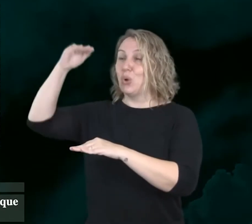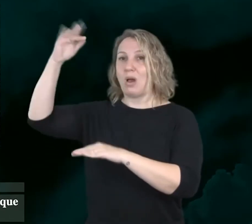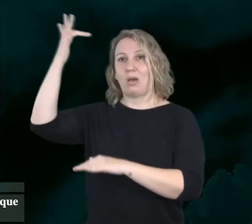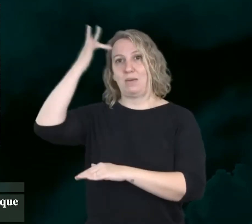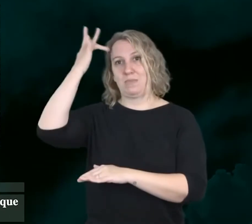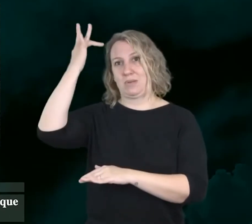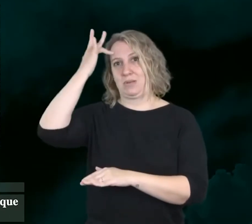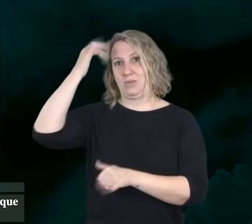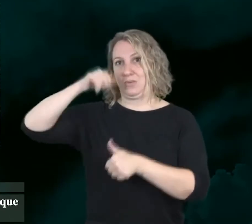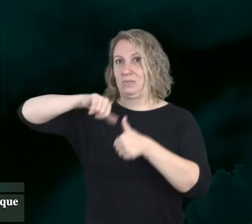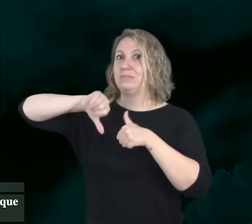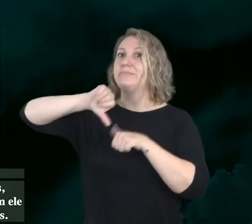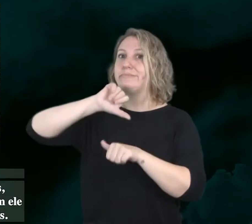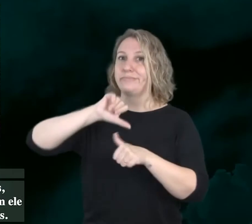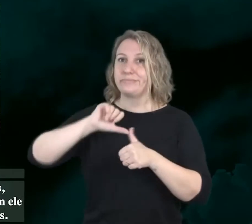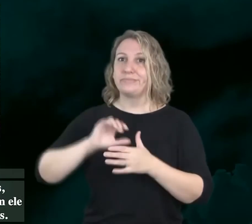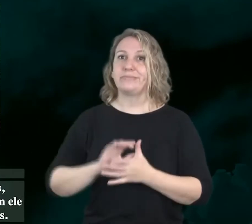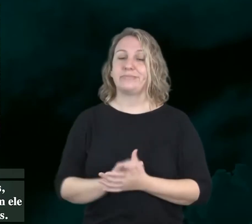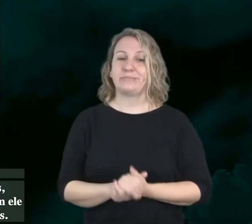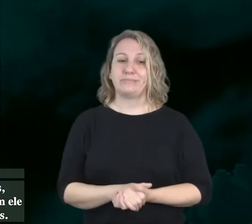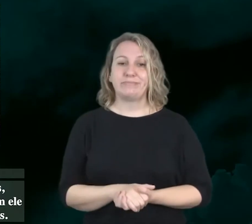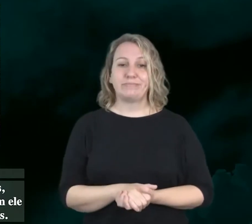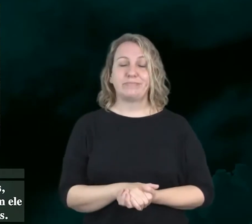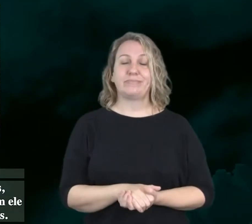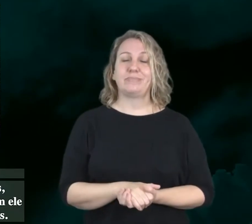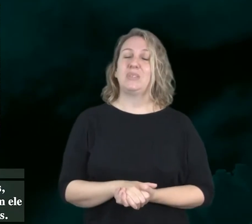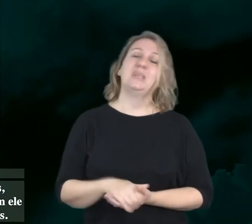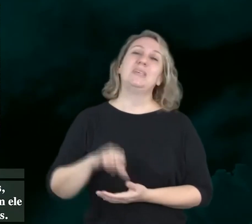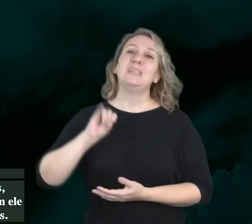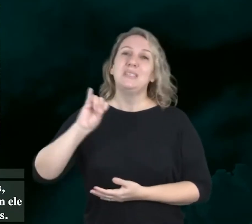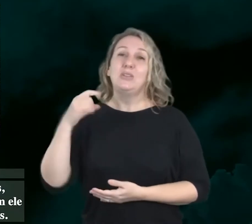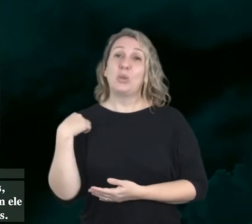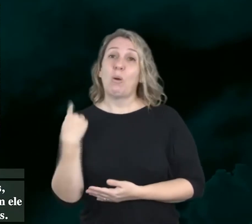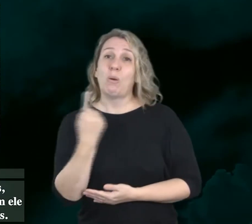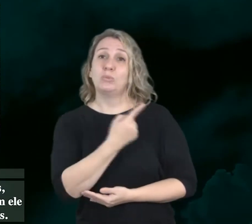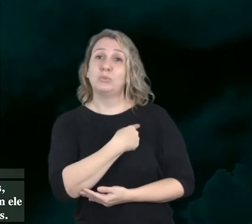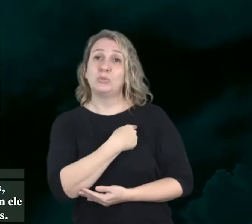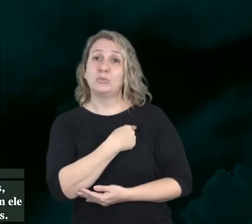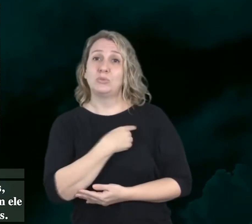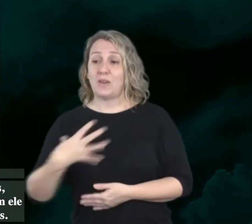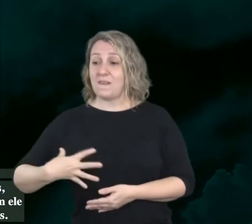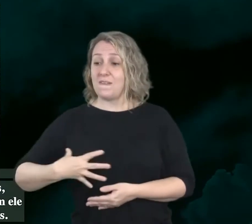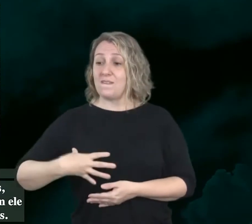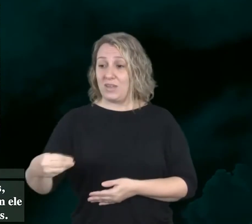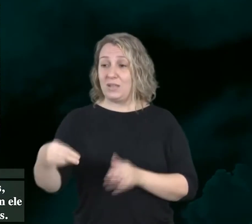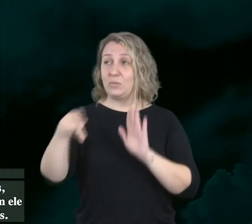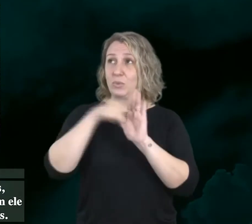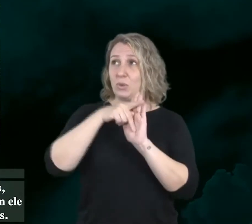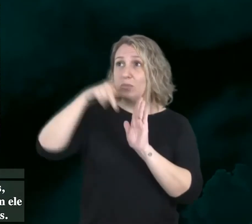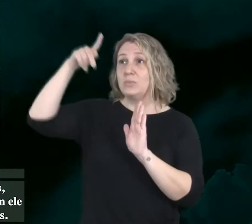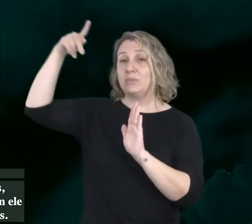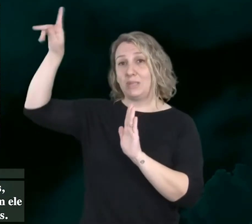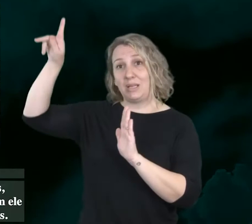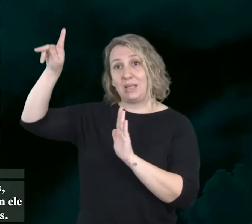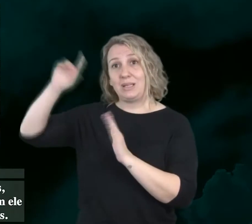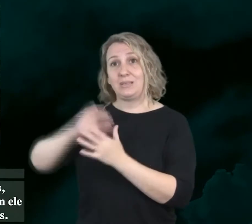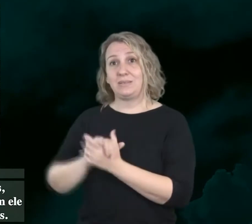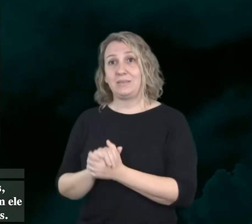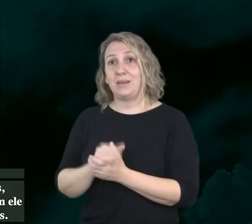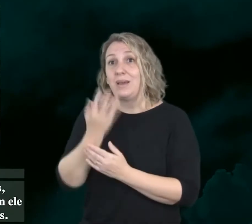Romanos 8. Ora, se somos filhos, esses filhos aqui são os filhos